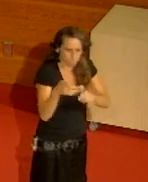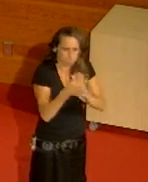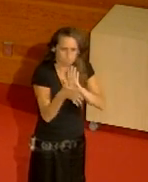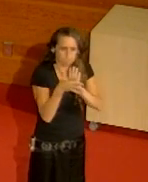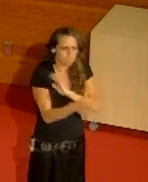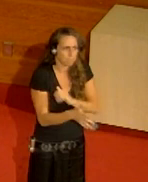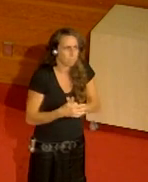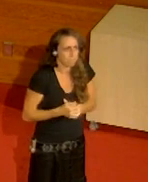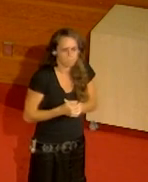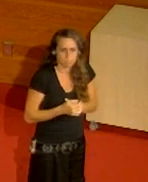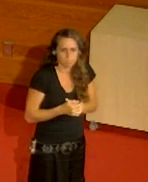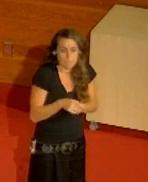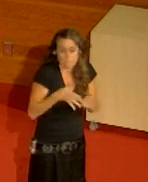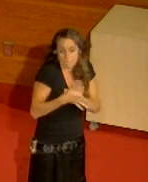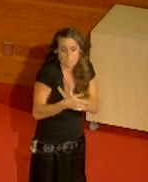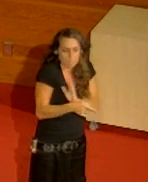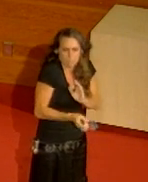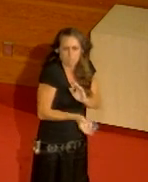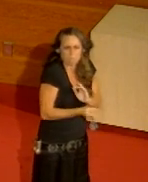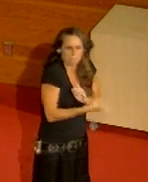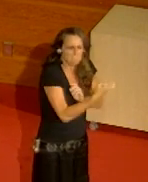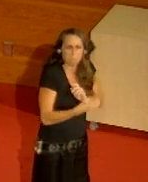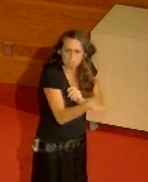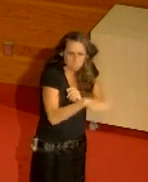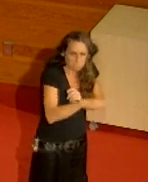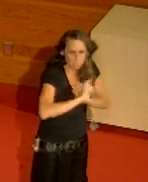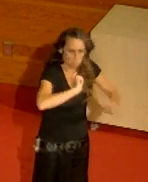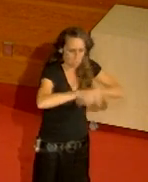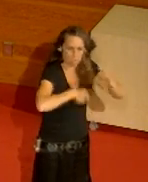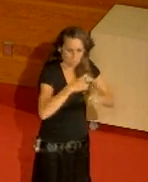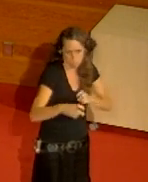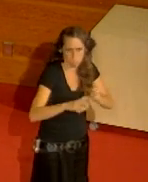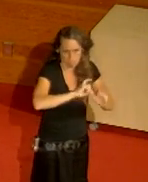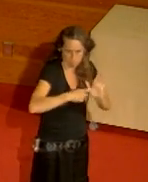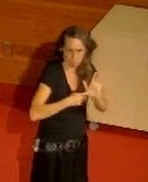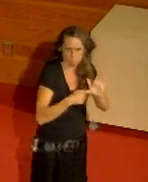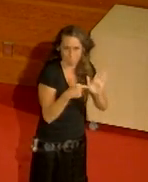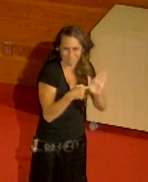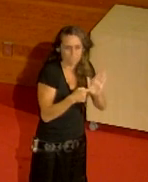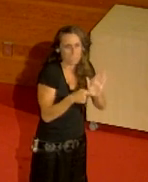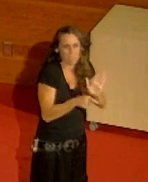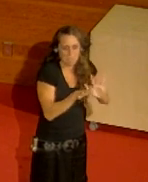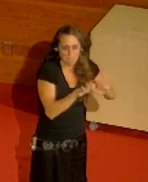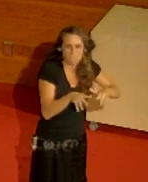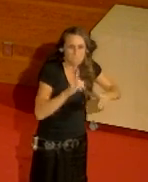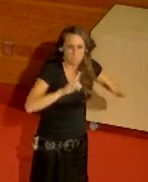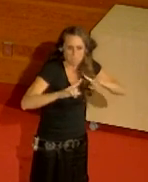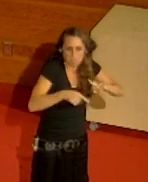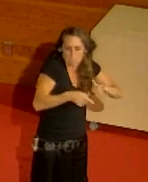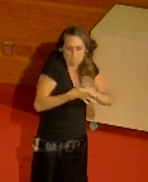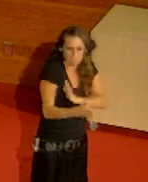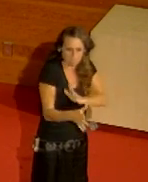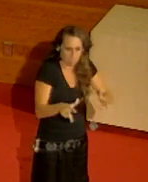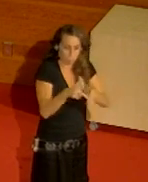es una reforma judicial la que ha provocado esas protestas pero en el fondo lo que lo que hay detrás de esas protestas es una división dentro